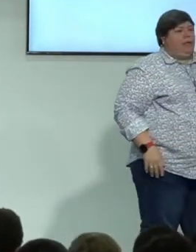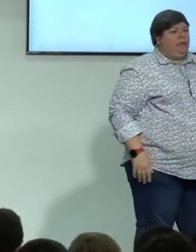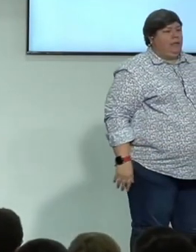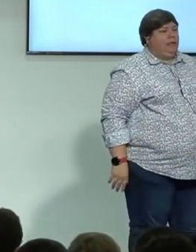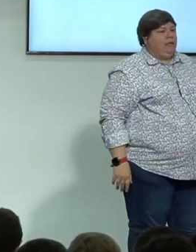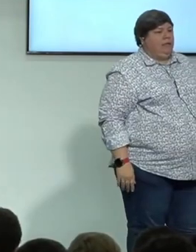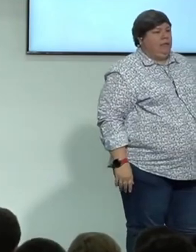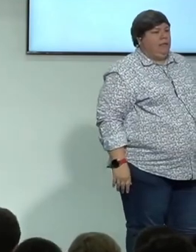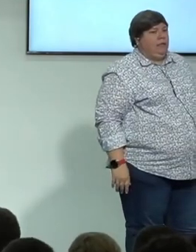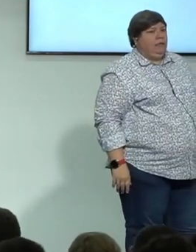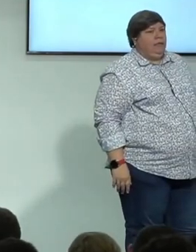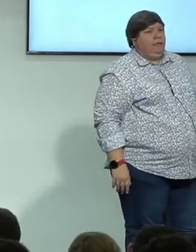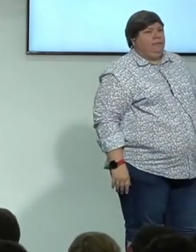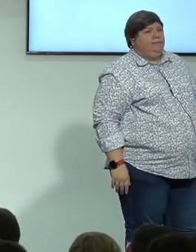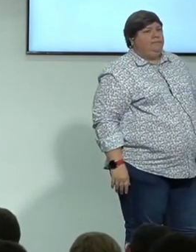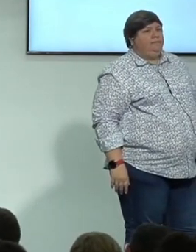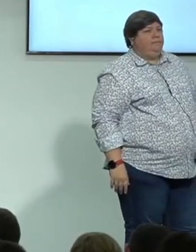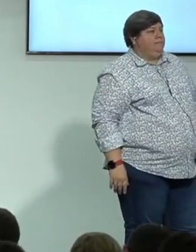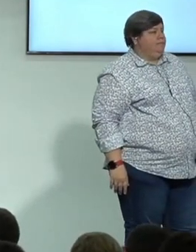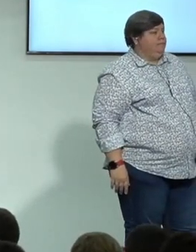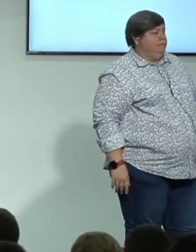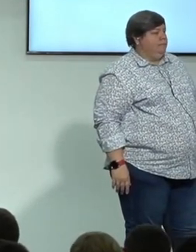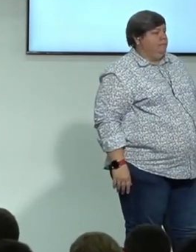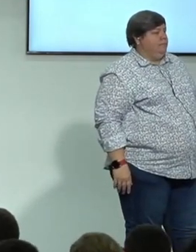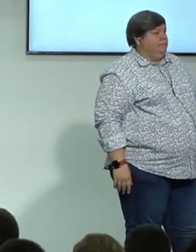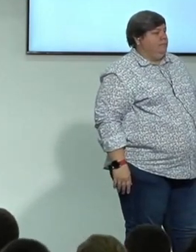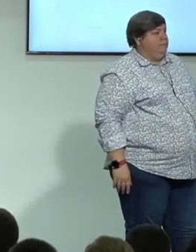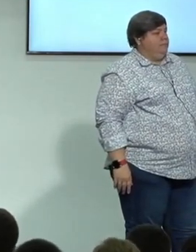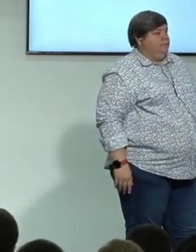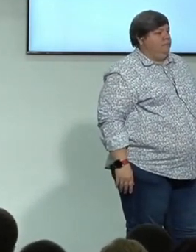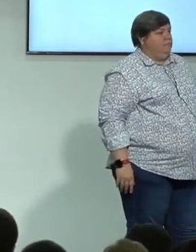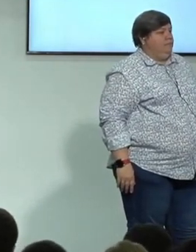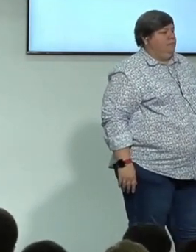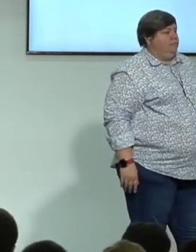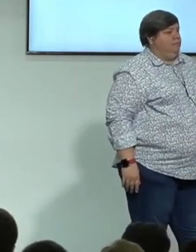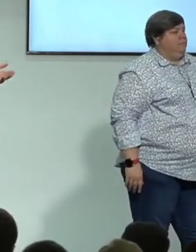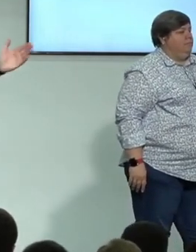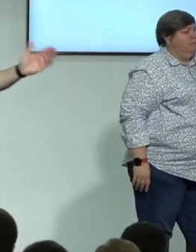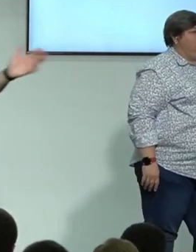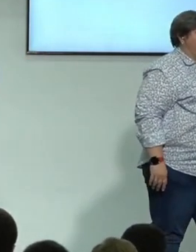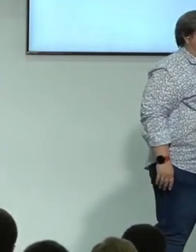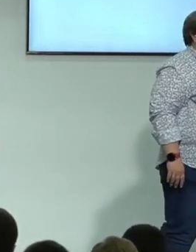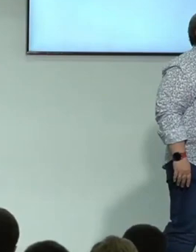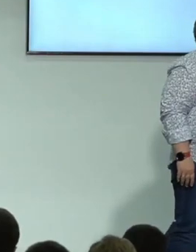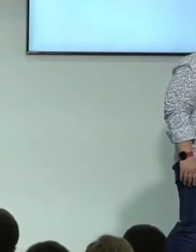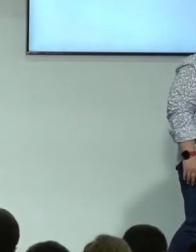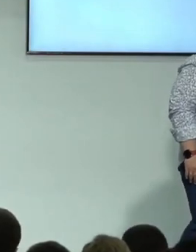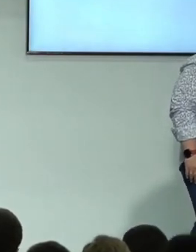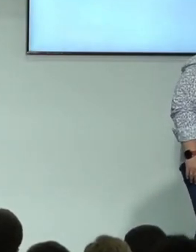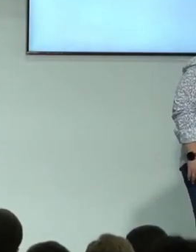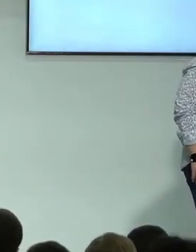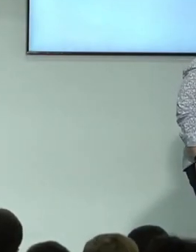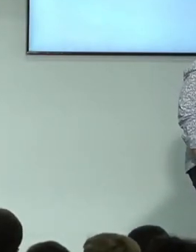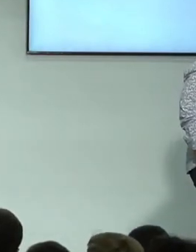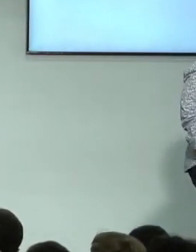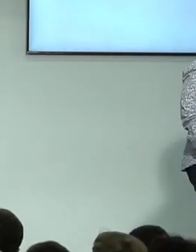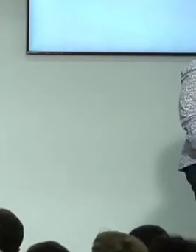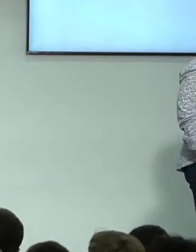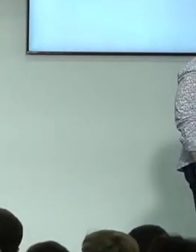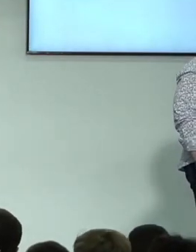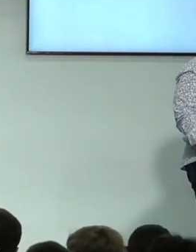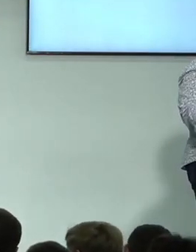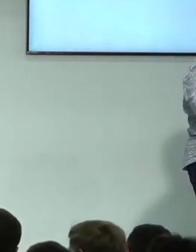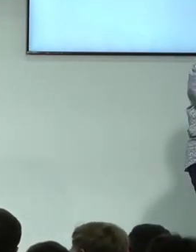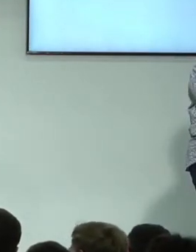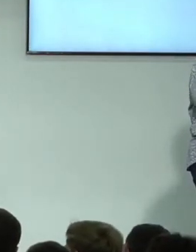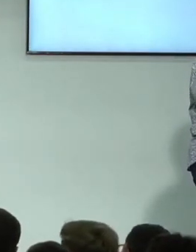En sien die antwoord is, ek en jy moet elke dag besig wees om meer te word soos Jesus. Nou kyk gou 'n bietjie terug op jou